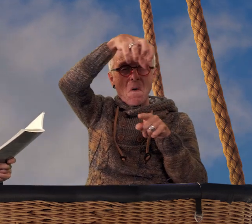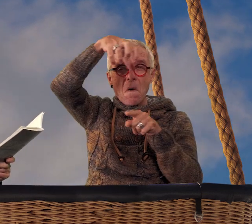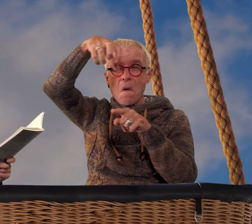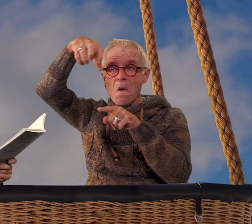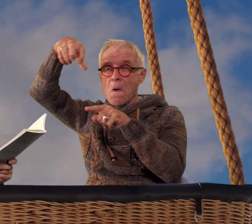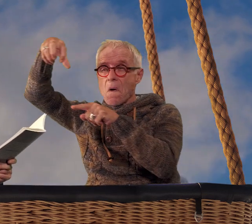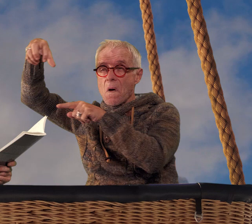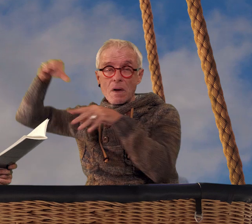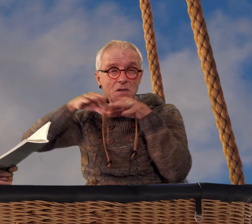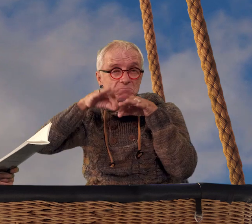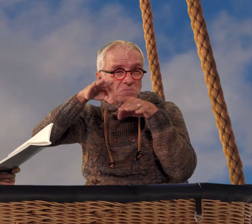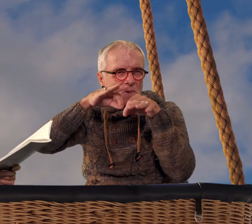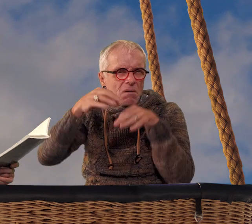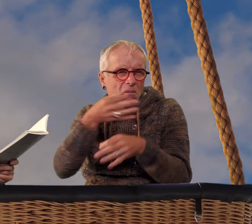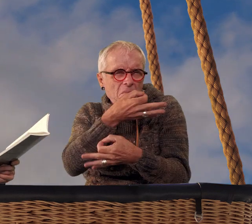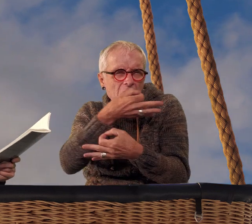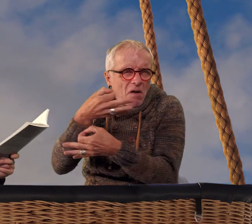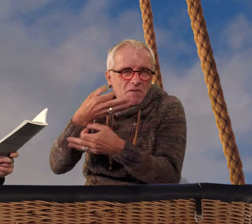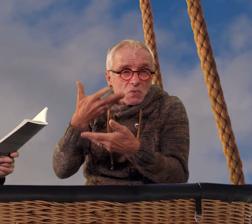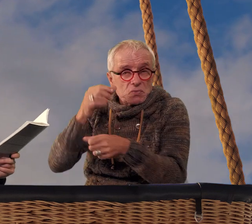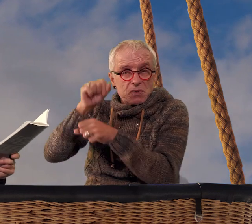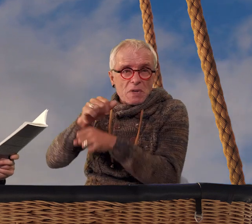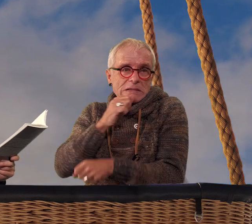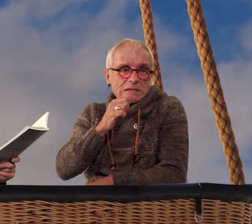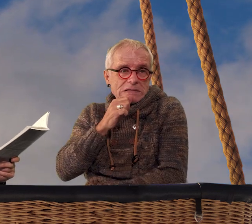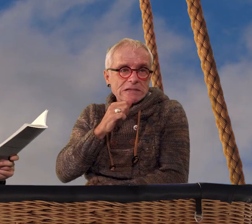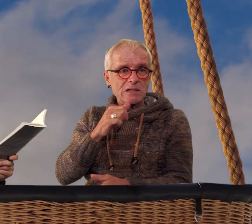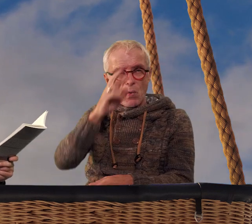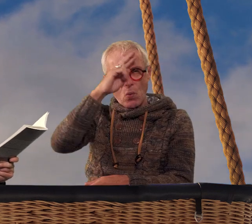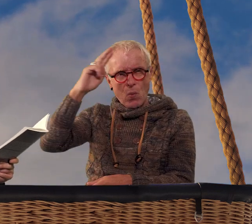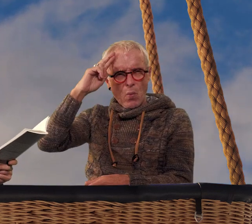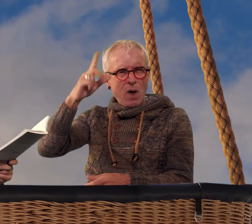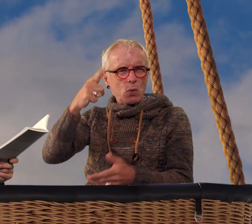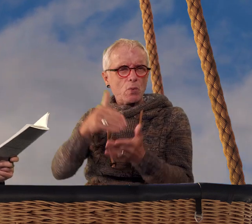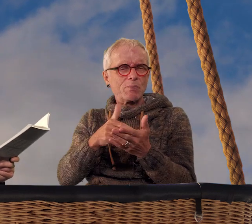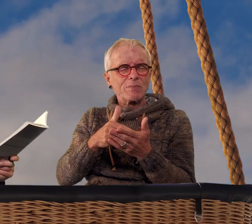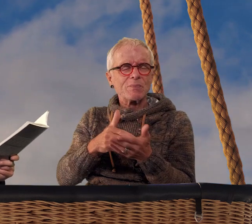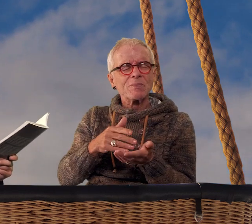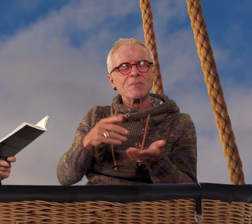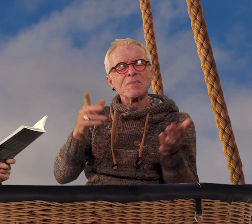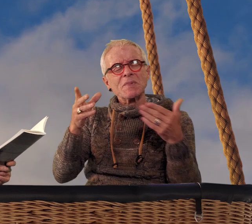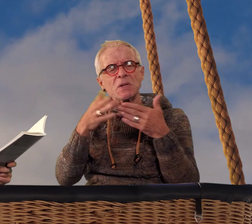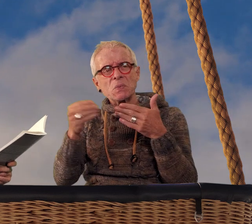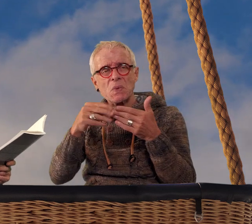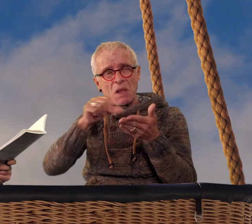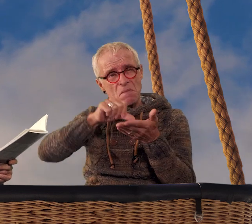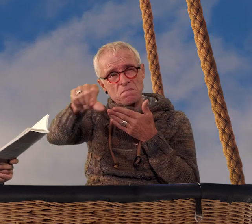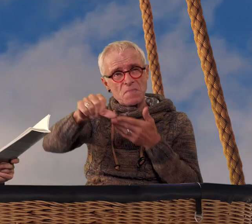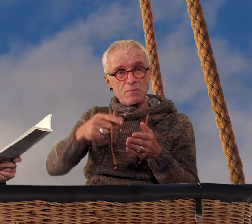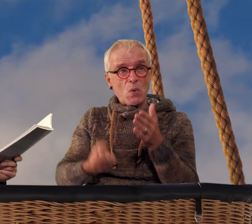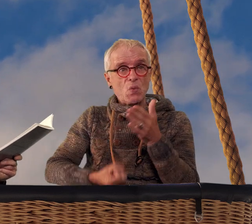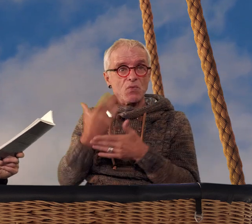que n'ont pas dépassé les aéronautes actuels. Le roi le dota d'une pension de 2000 livres car alors on encourageait les inventions nouvelles.